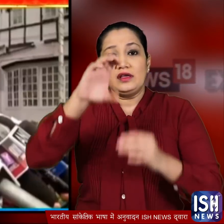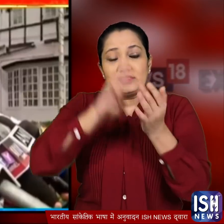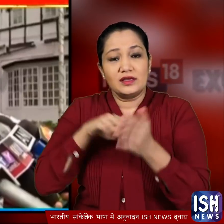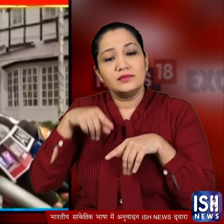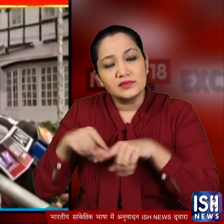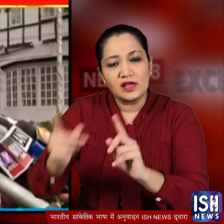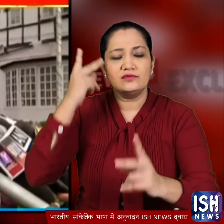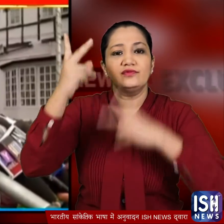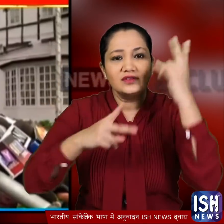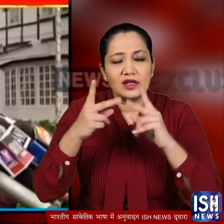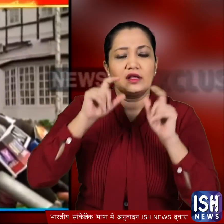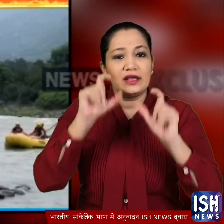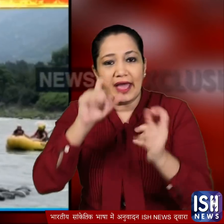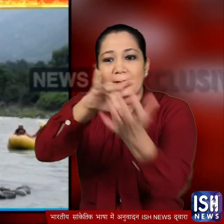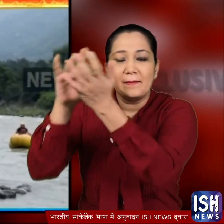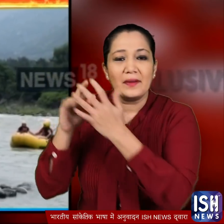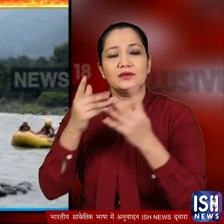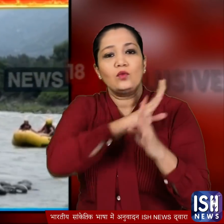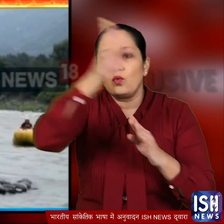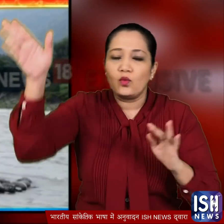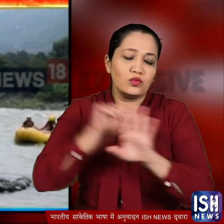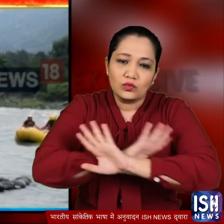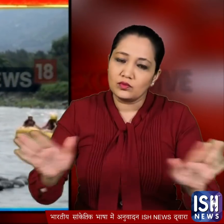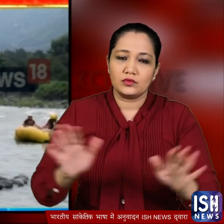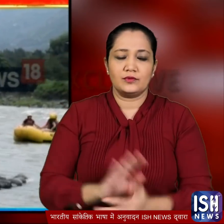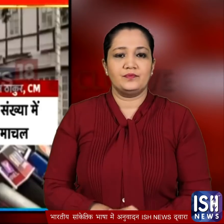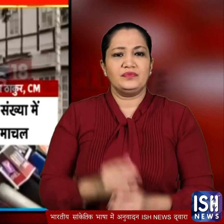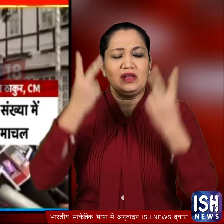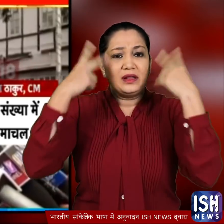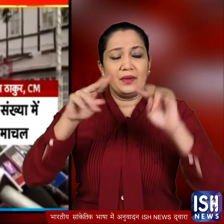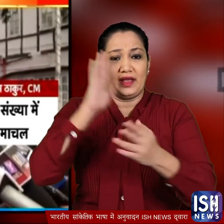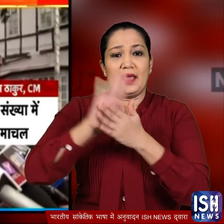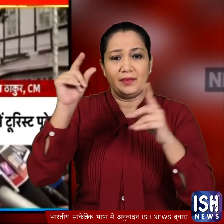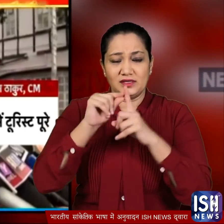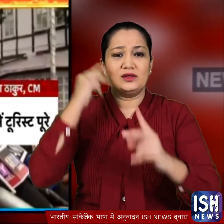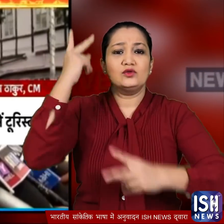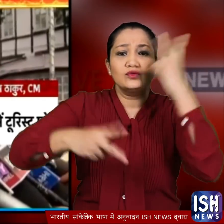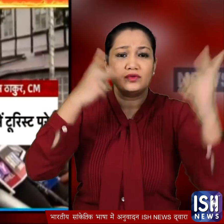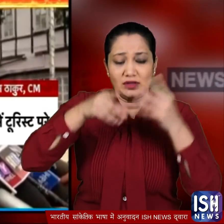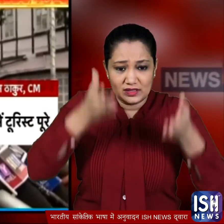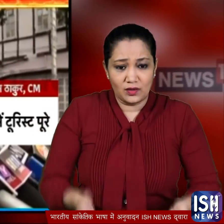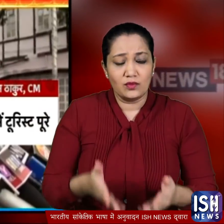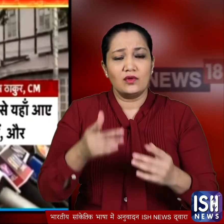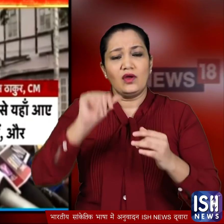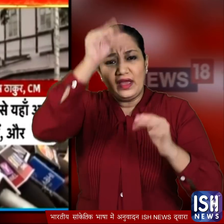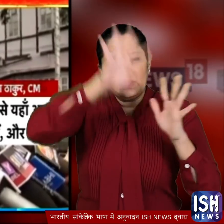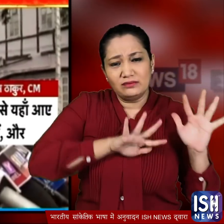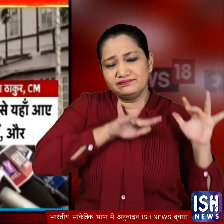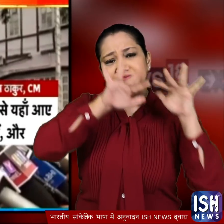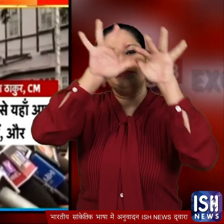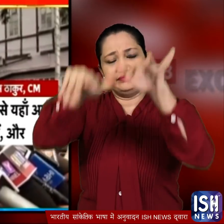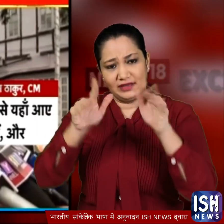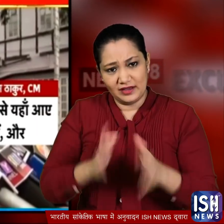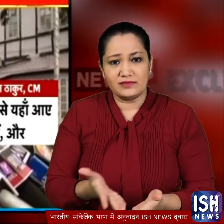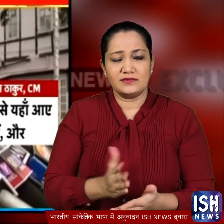हैं, इसलिए मुख्यमंत्री ने सैलानियों से खतरे वाली जगहों से दूर रहने की अपील की। बड़ी संख्या में हिमाचल प्रदेश में टूरिस्ट पूरे देश भर